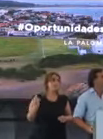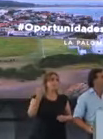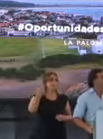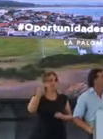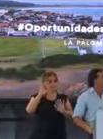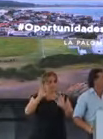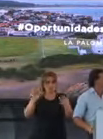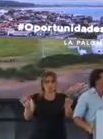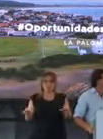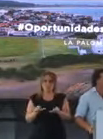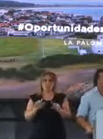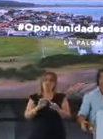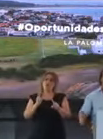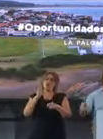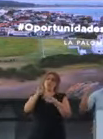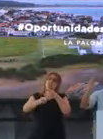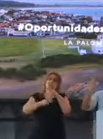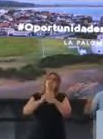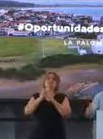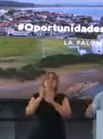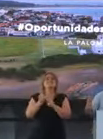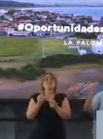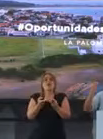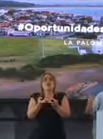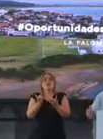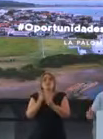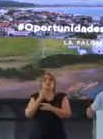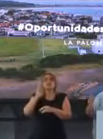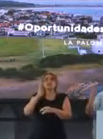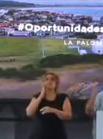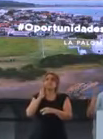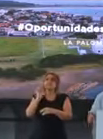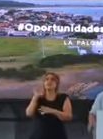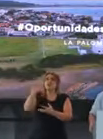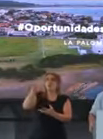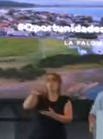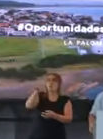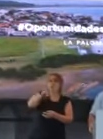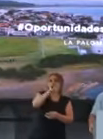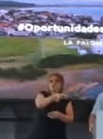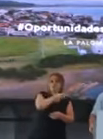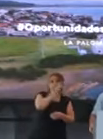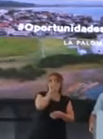cacería de brujas ni nada por el estilo, es hacer una auditoría en cada lugar.